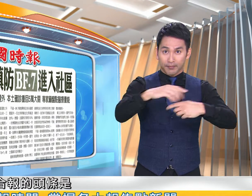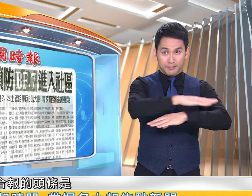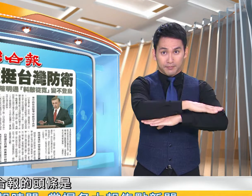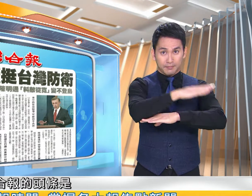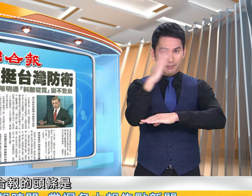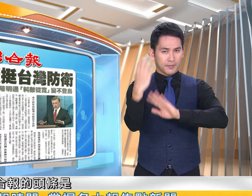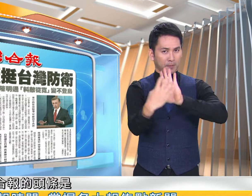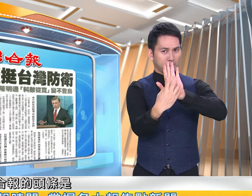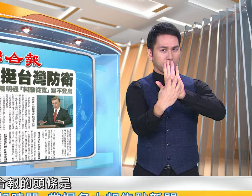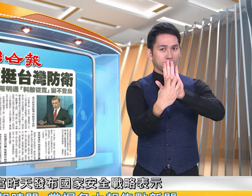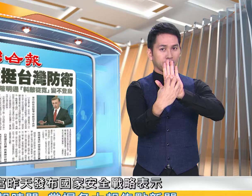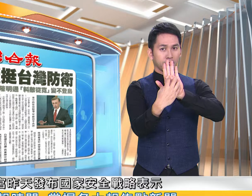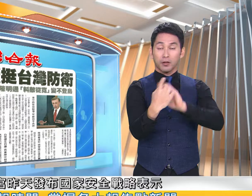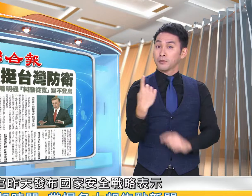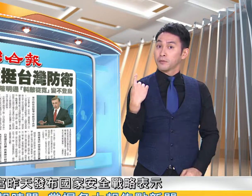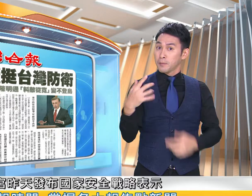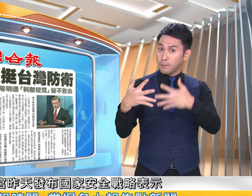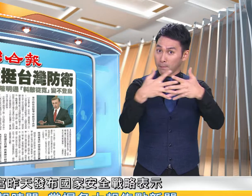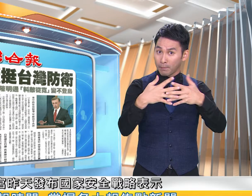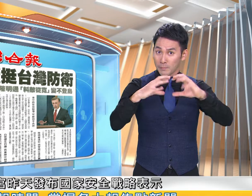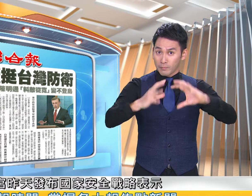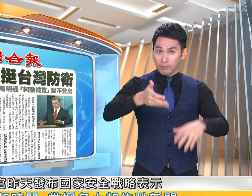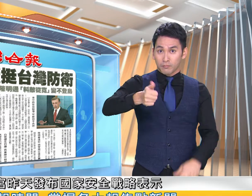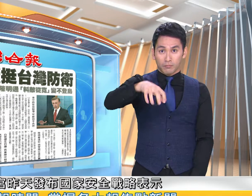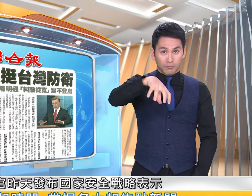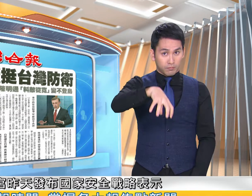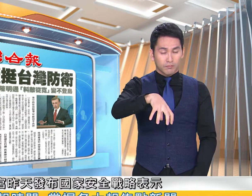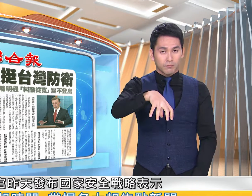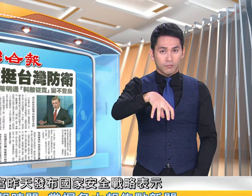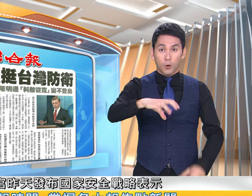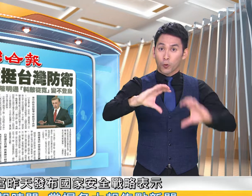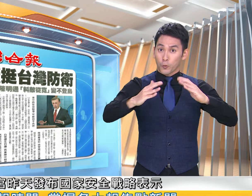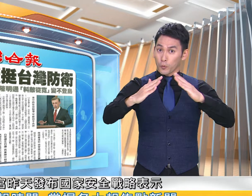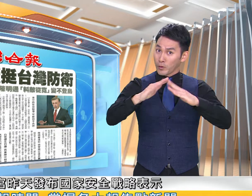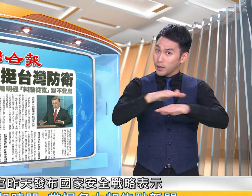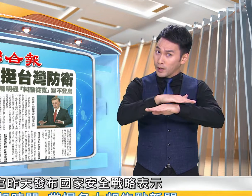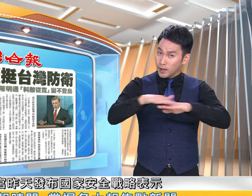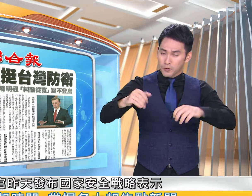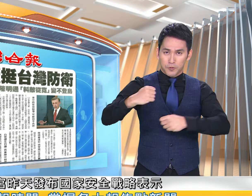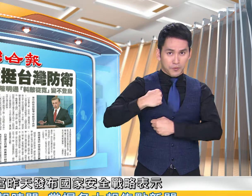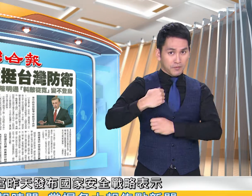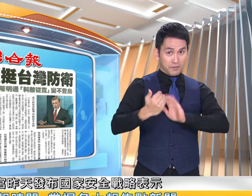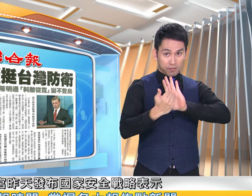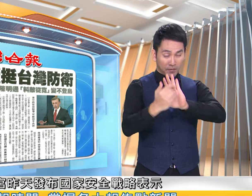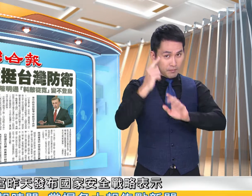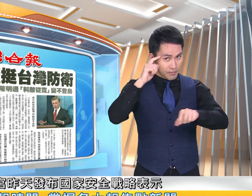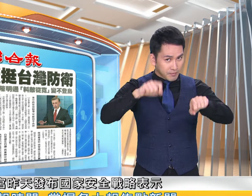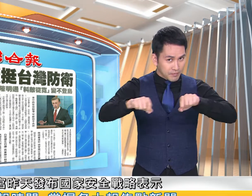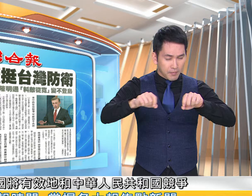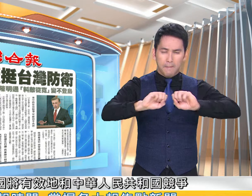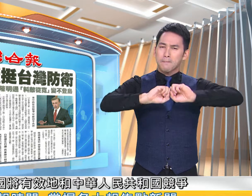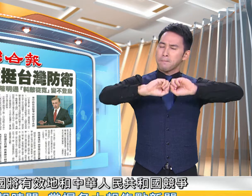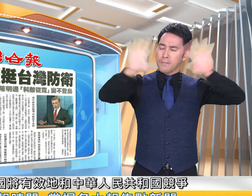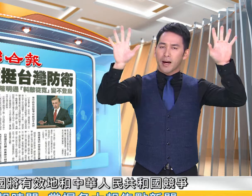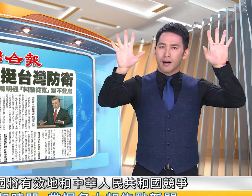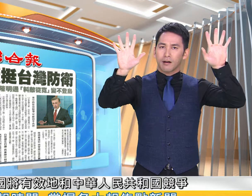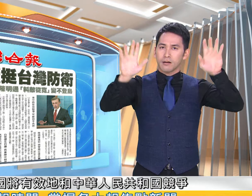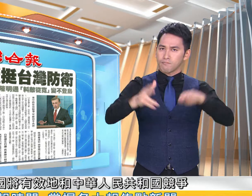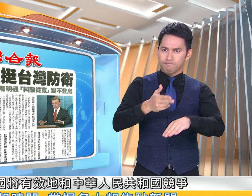联合报的头条是，白宫昨天发布了国家安全战略，表示美国将有效